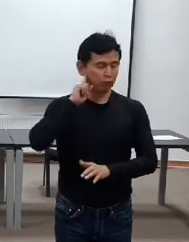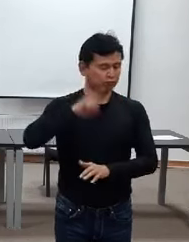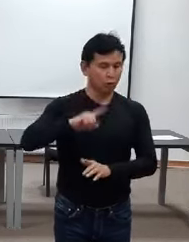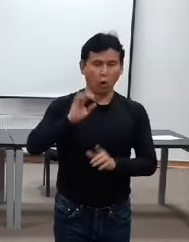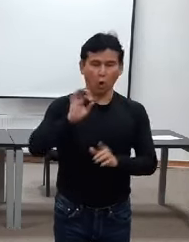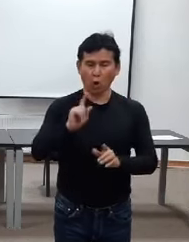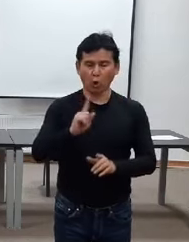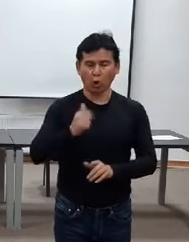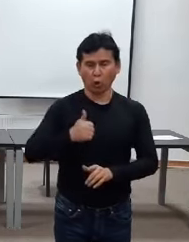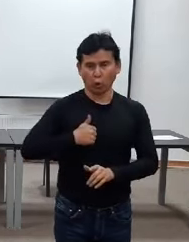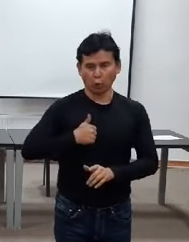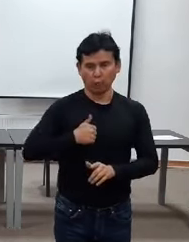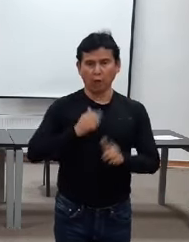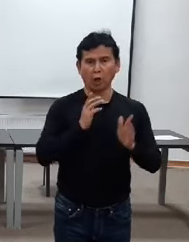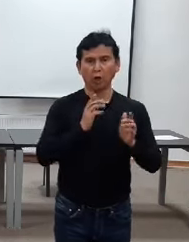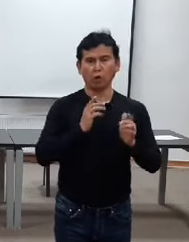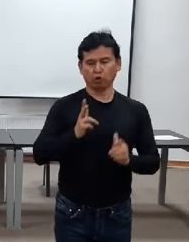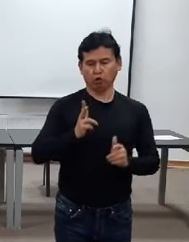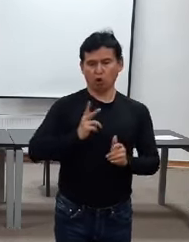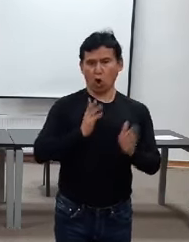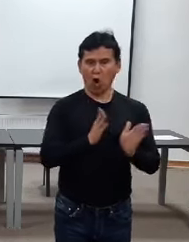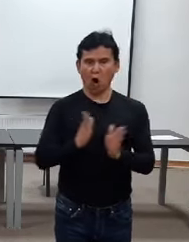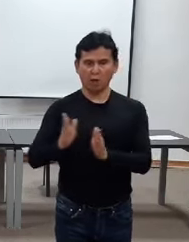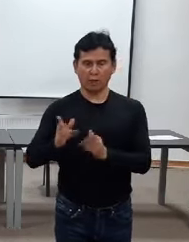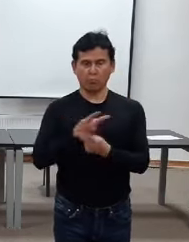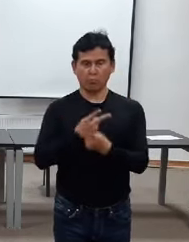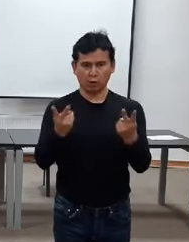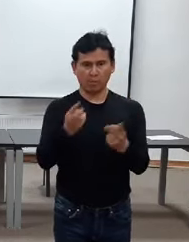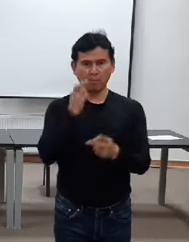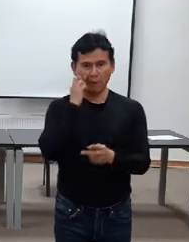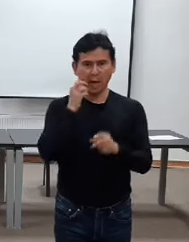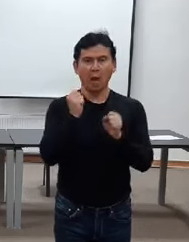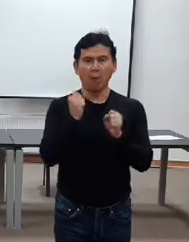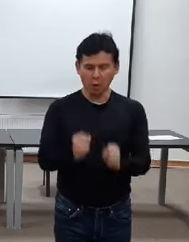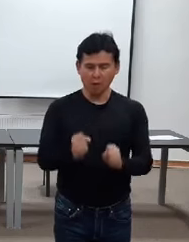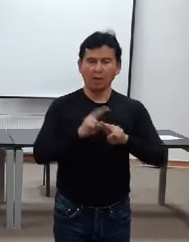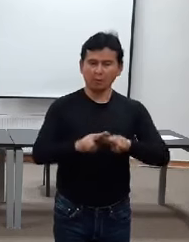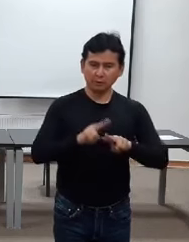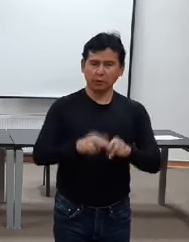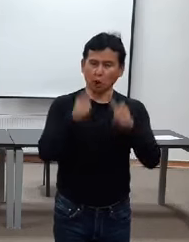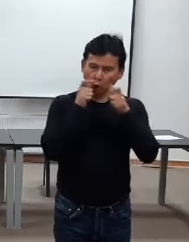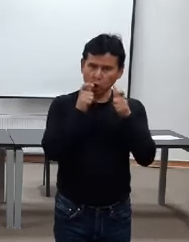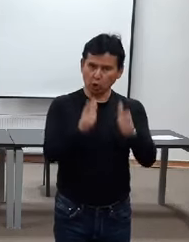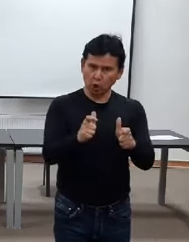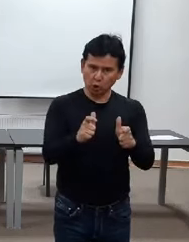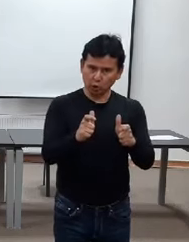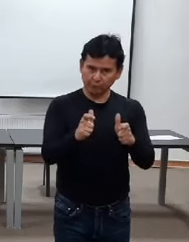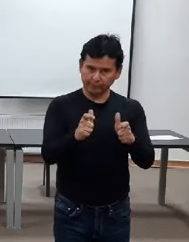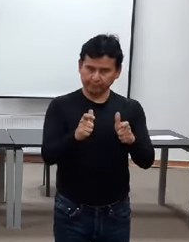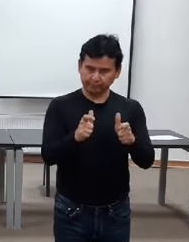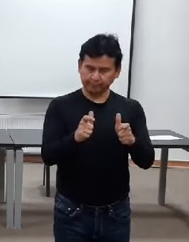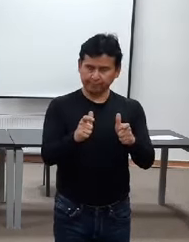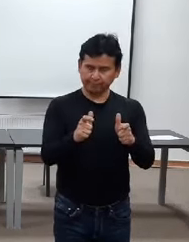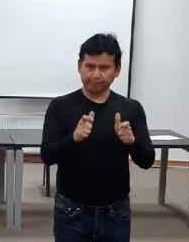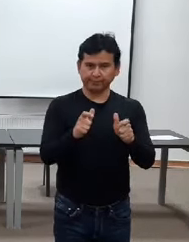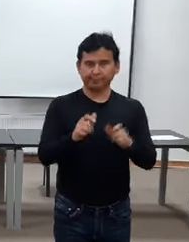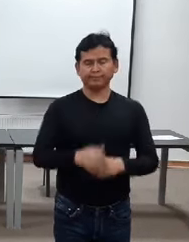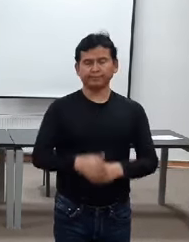al necesario orden público que necesita la región para poder efectuar un efectivo control en cuanto a lo que estamos